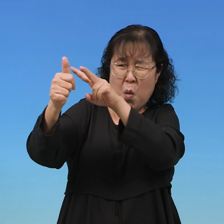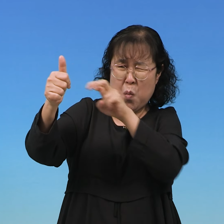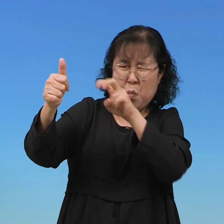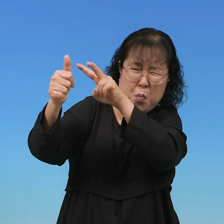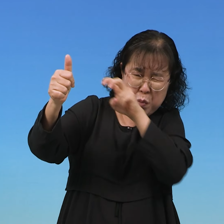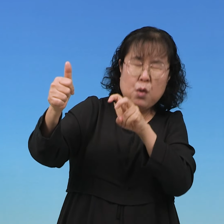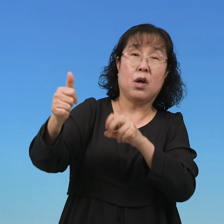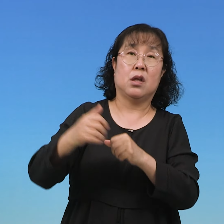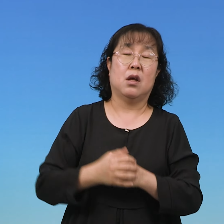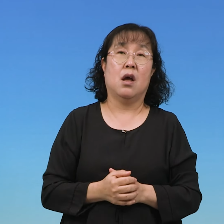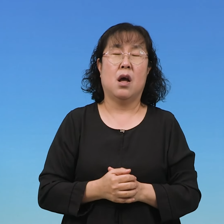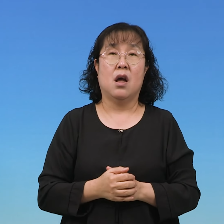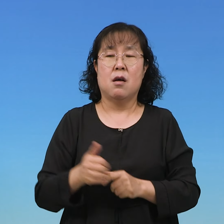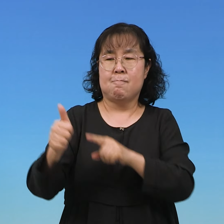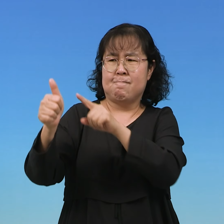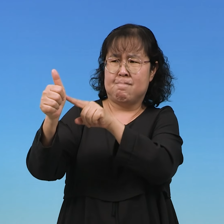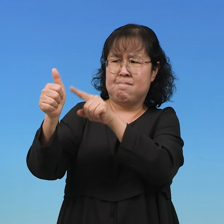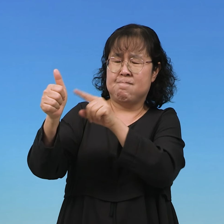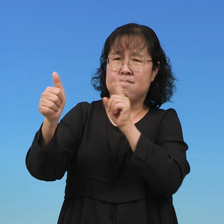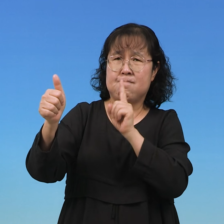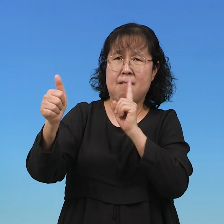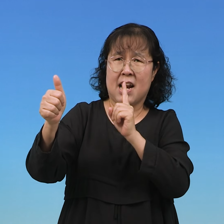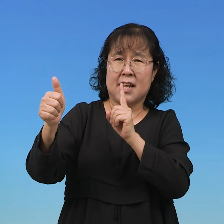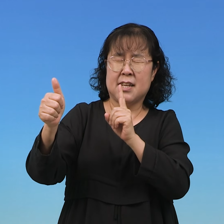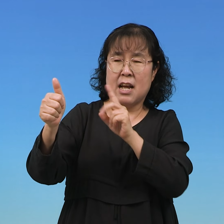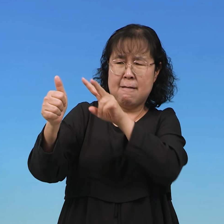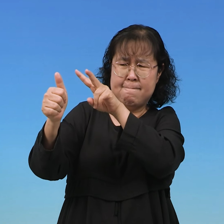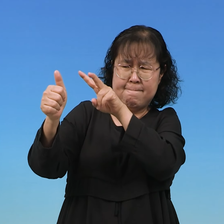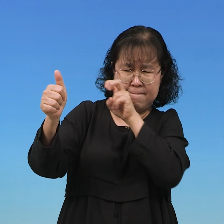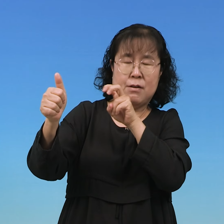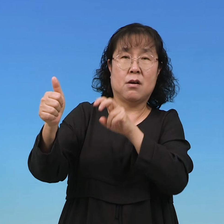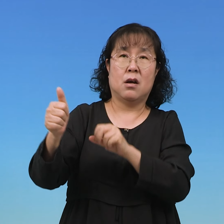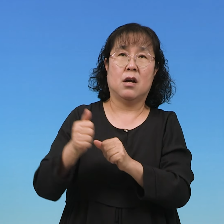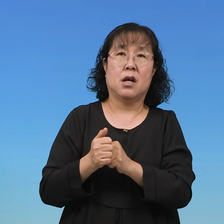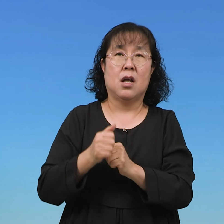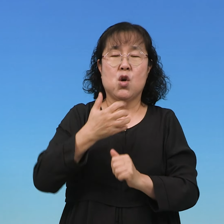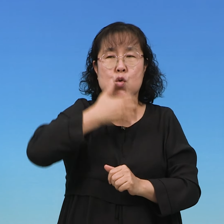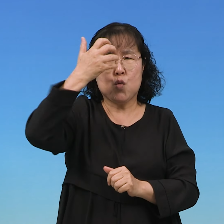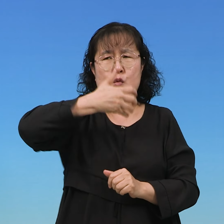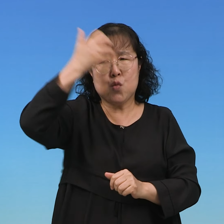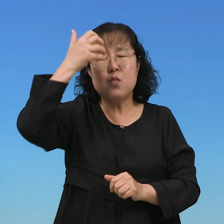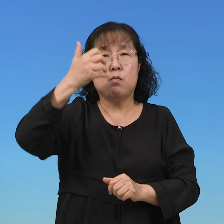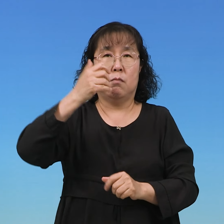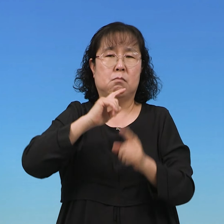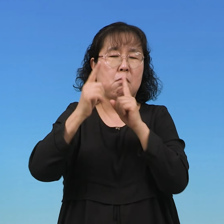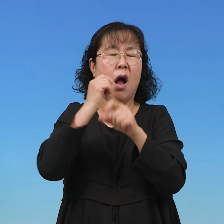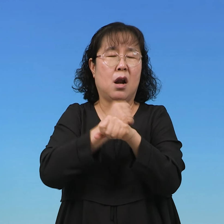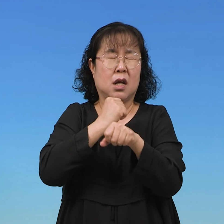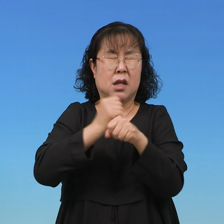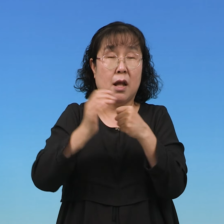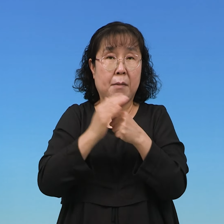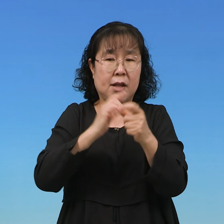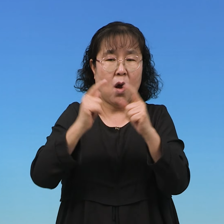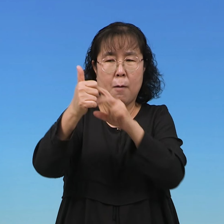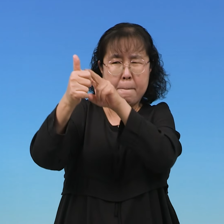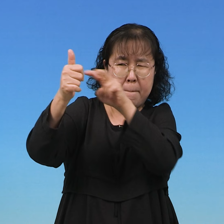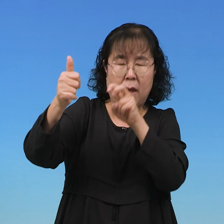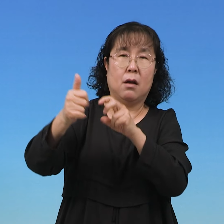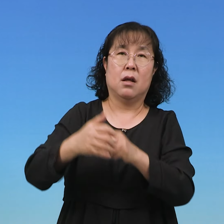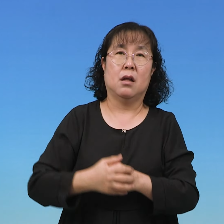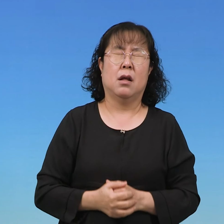아버지가 얘만 이뻐하는 게 꼴보기 싫은데 이놈의 자식아 말하는 것마다 미운 거예요. 자꾸 꿈 이야기를 하니까.